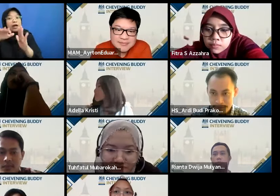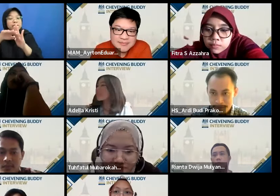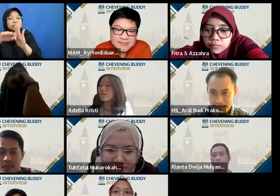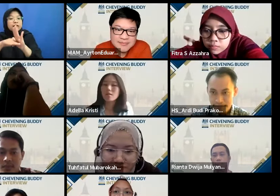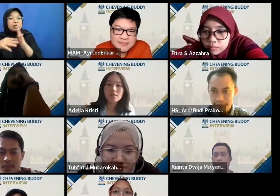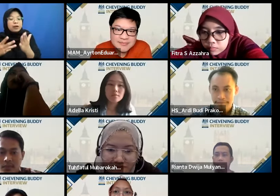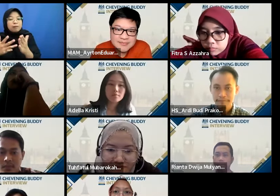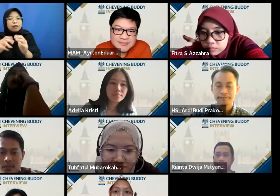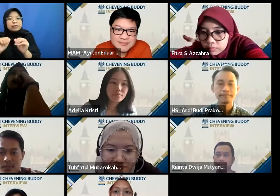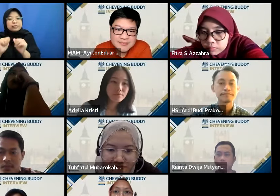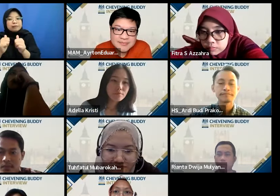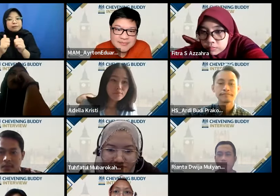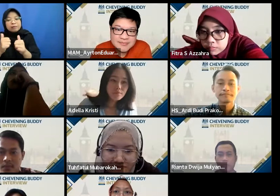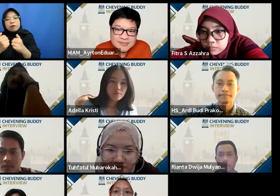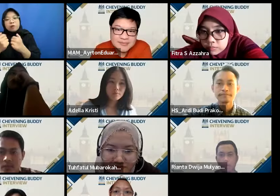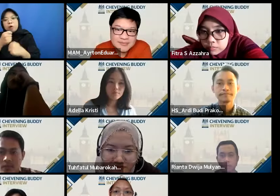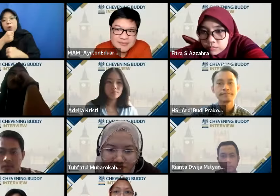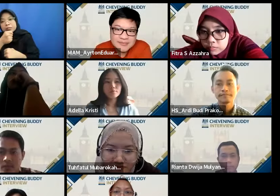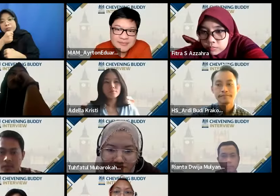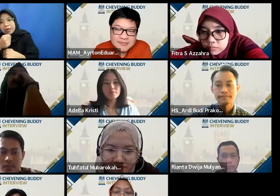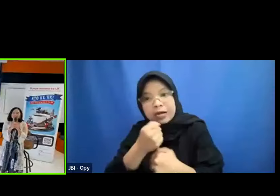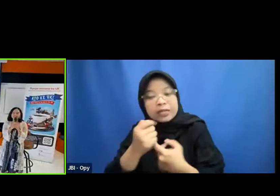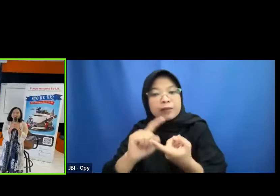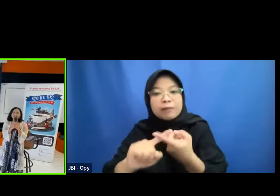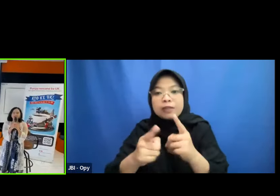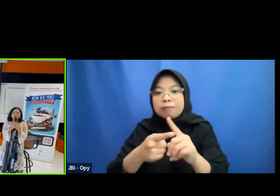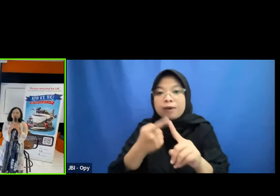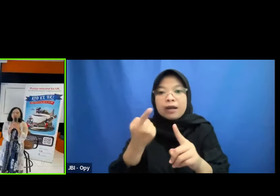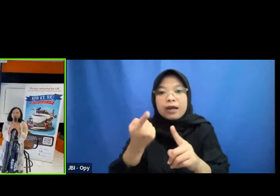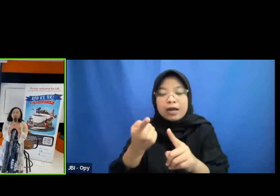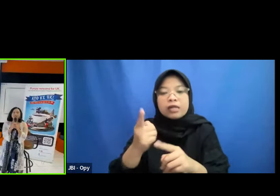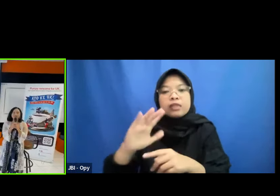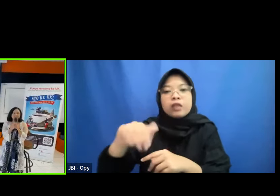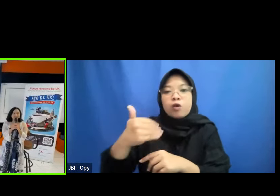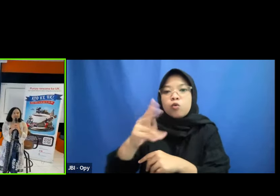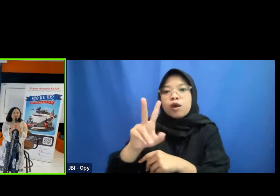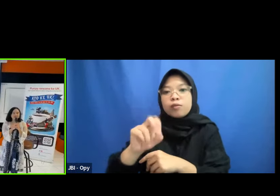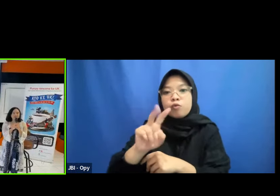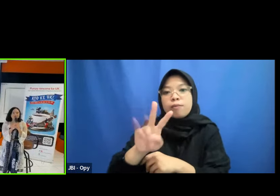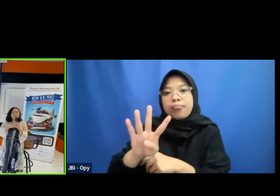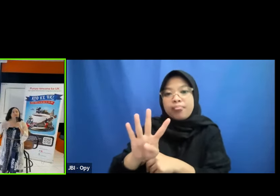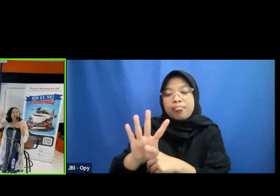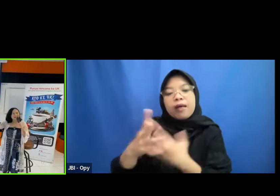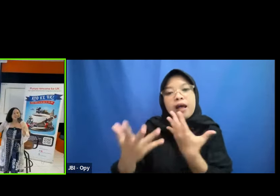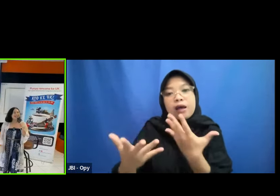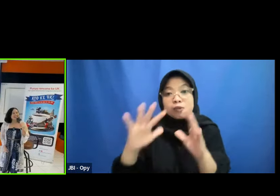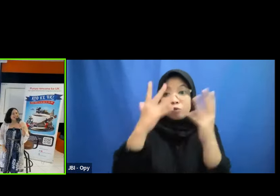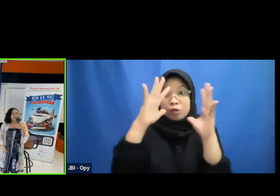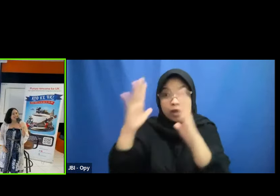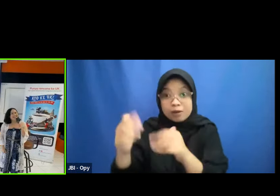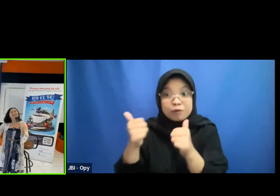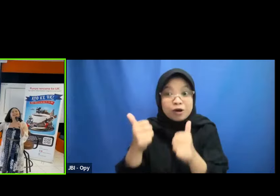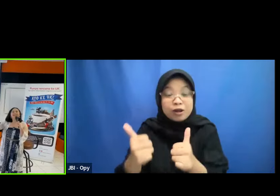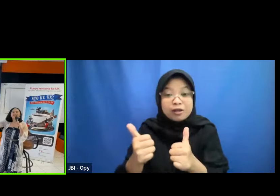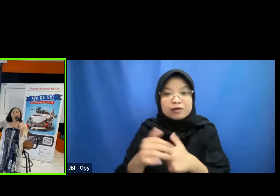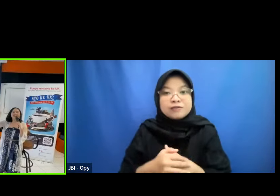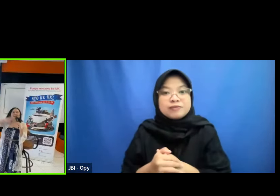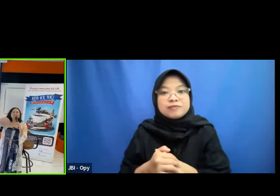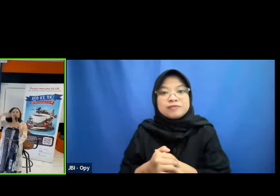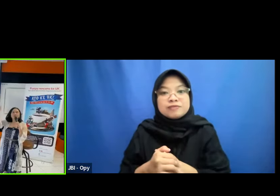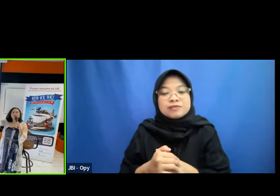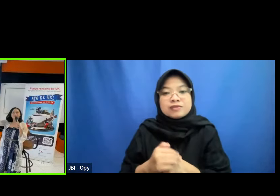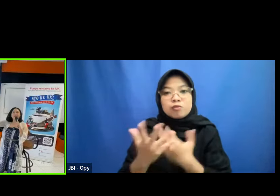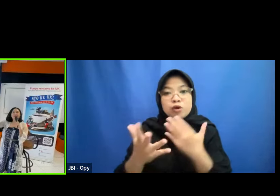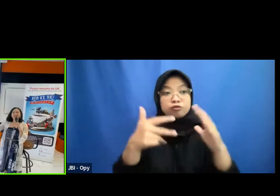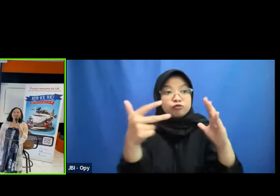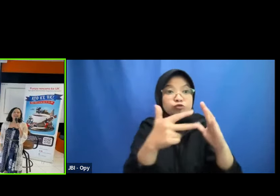persiapan interview untuk teman-teman yang shortlisted di tahun 2024 ini mungkin boleh tepuk tangan sekali lagi yang ada